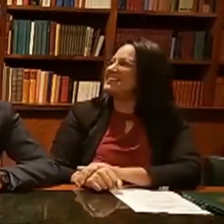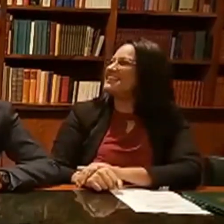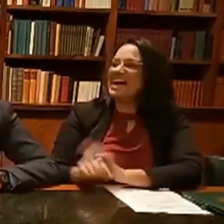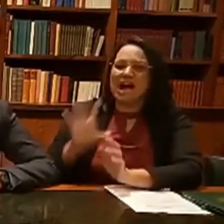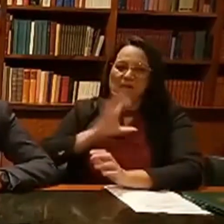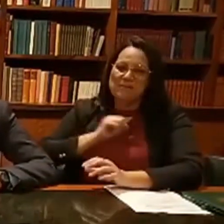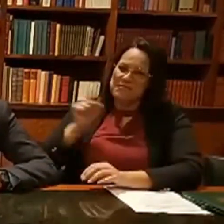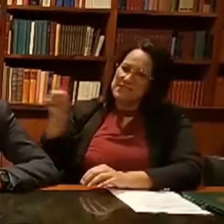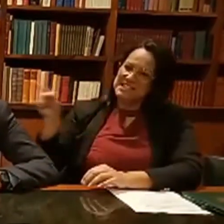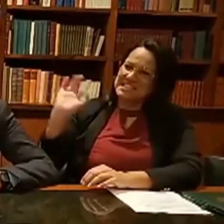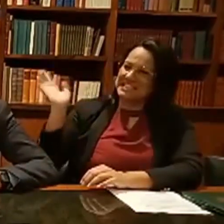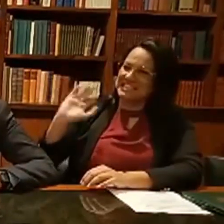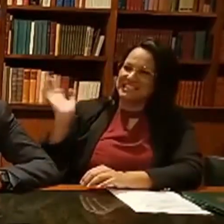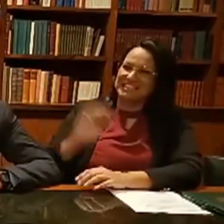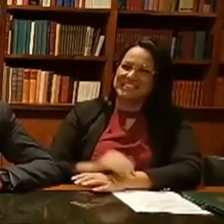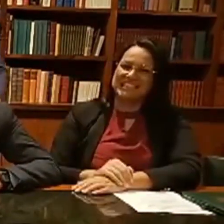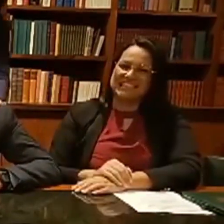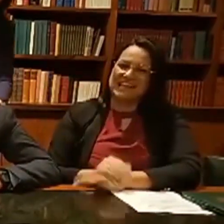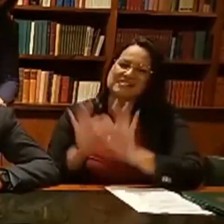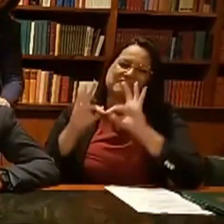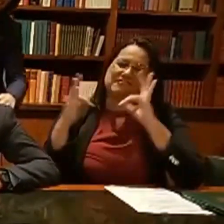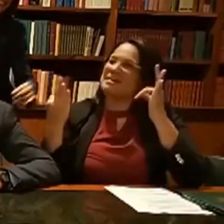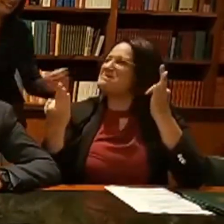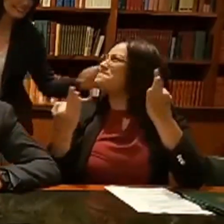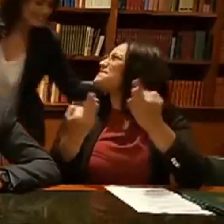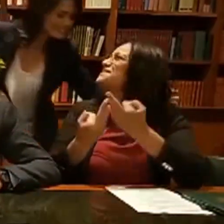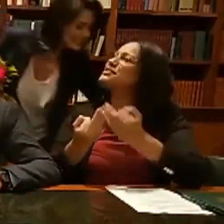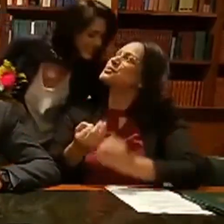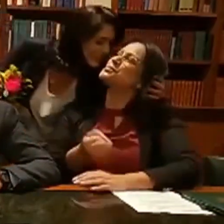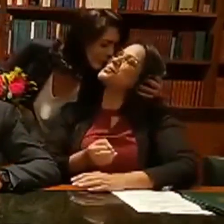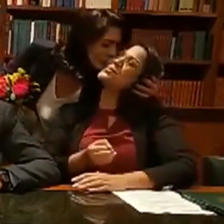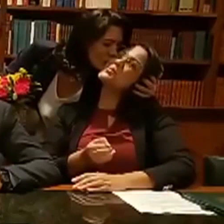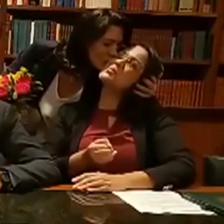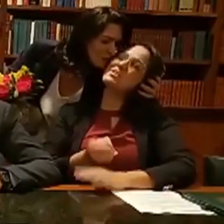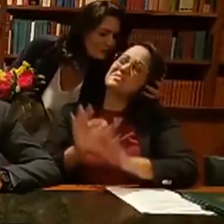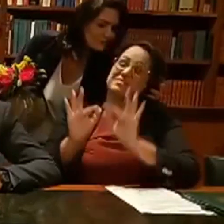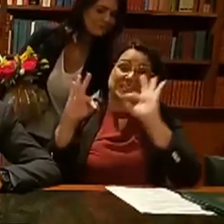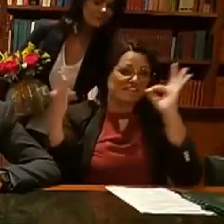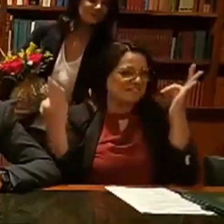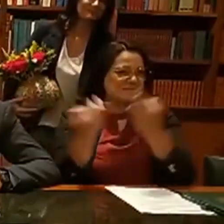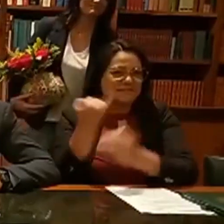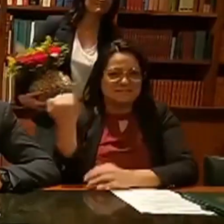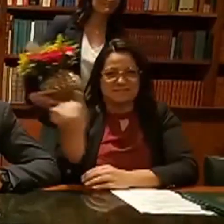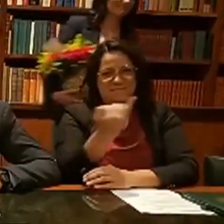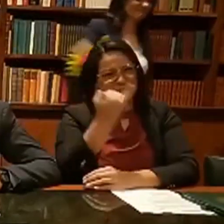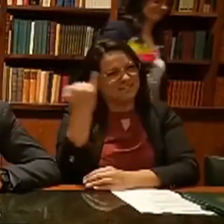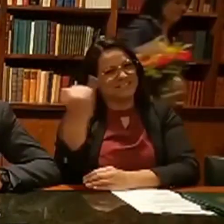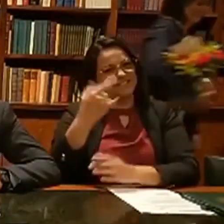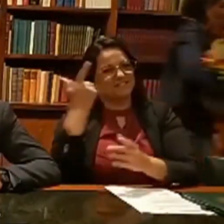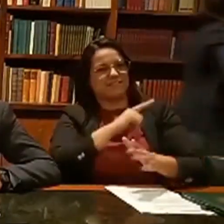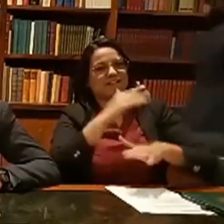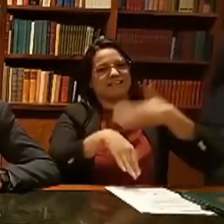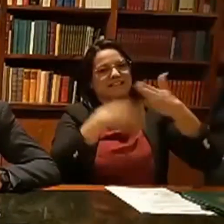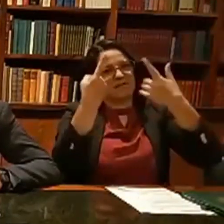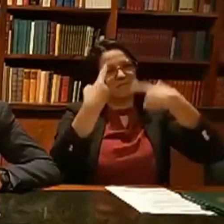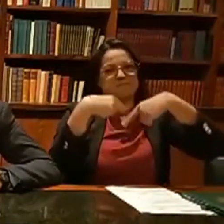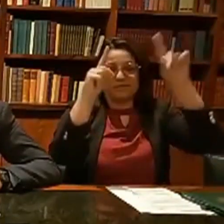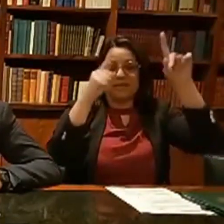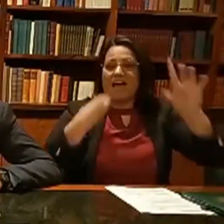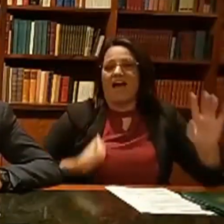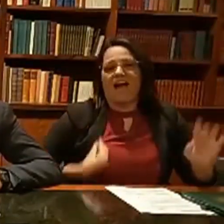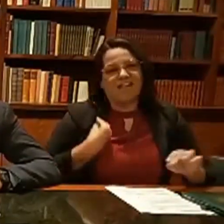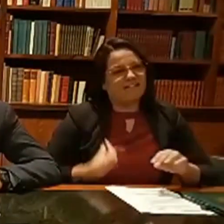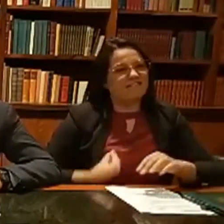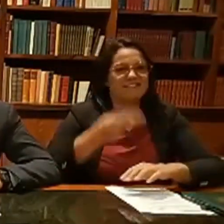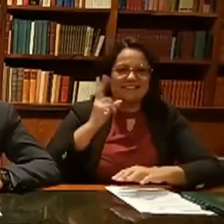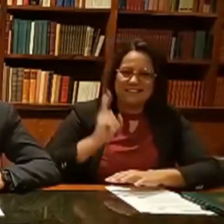a família não tem preço realmente é uma família bem estruturada você consegue render a vida da gente